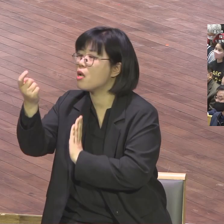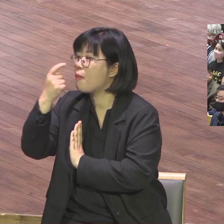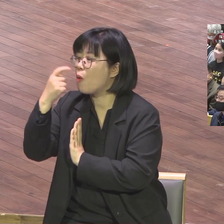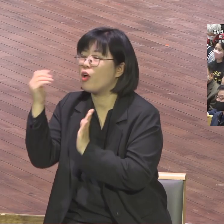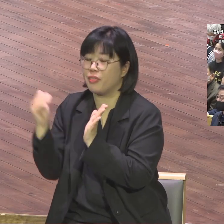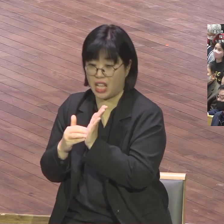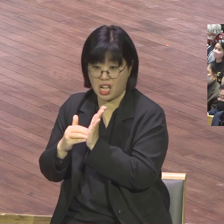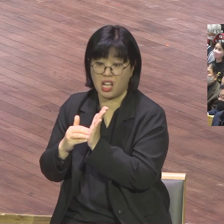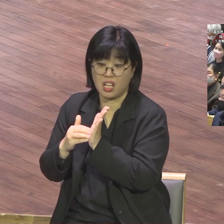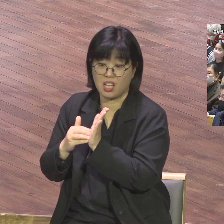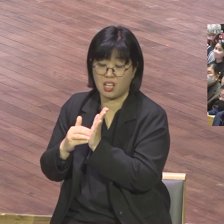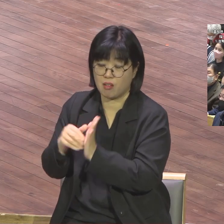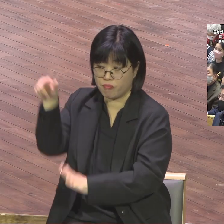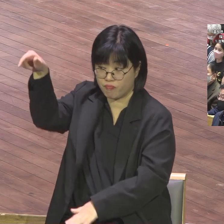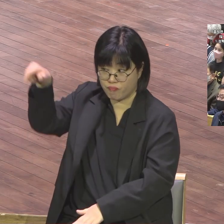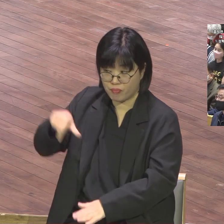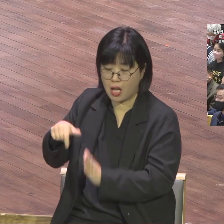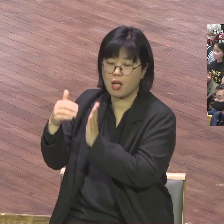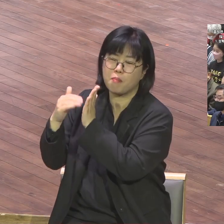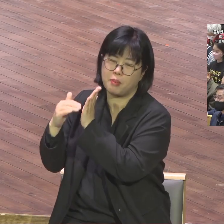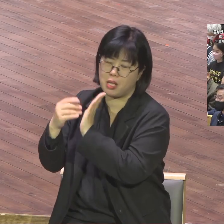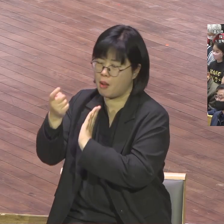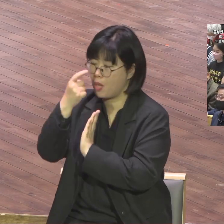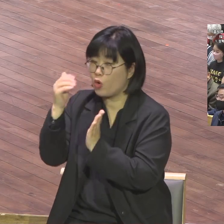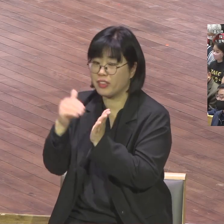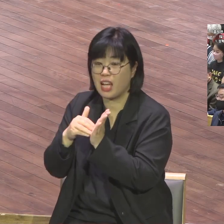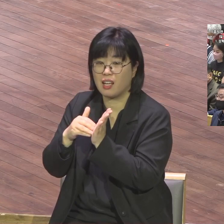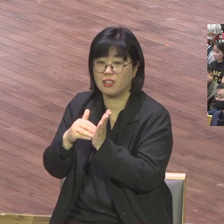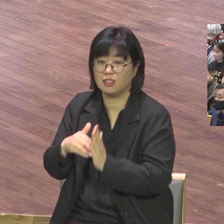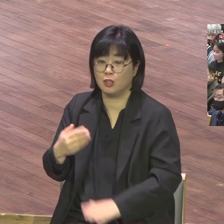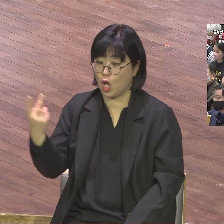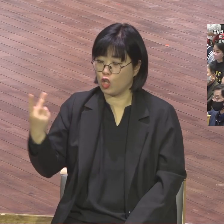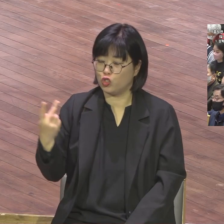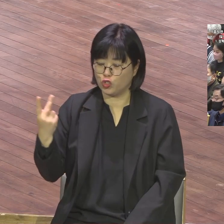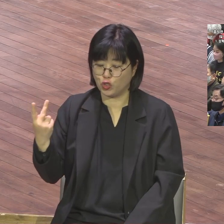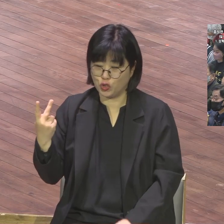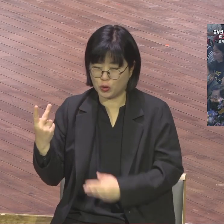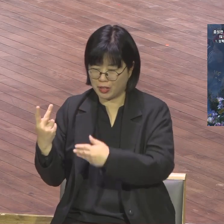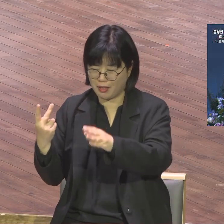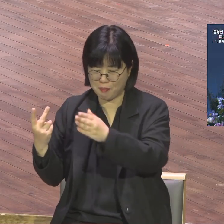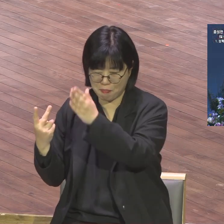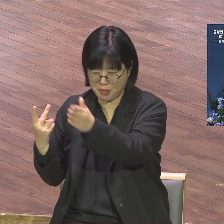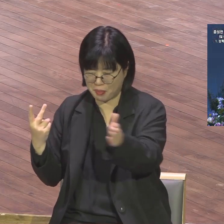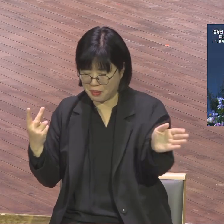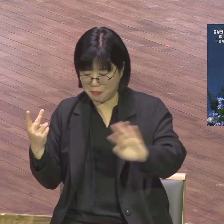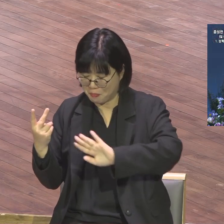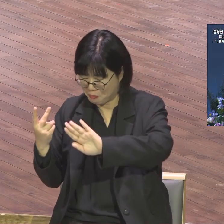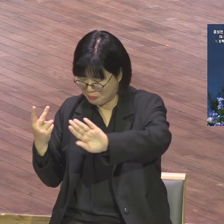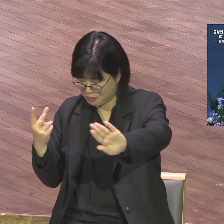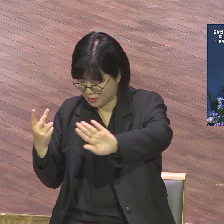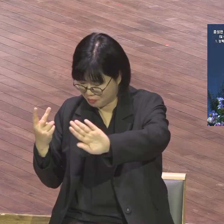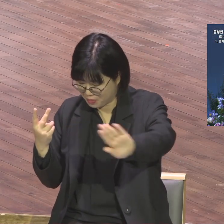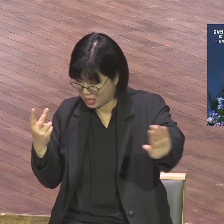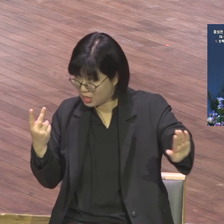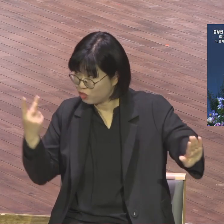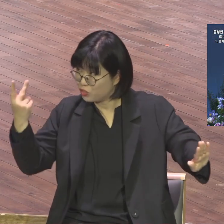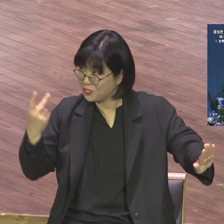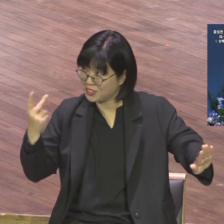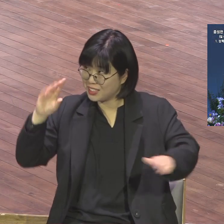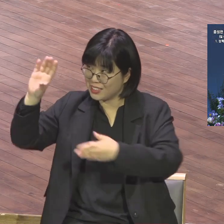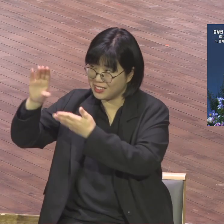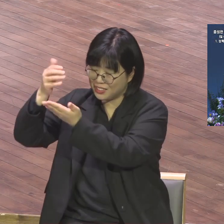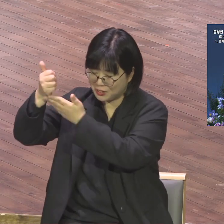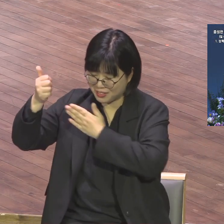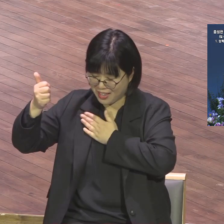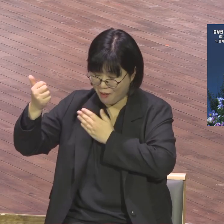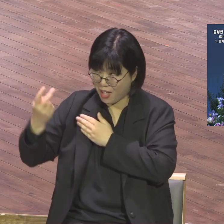예수와 진정한 소통. 여러분이요, 하나는 나만의 단둘이 데이트, 단둘의 깊은 대화, 이거